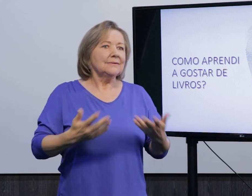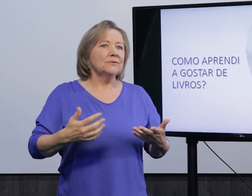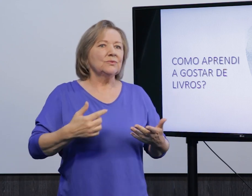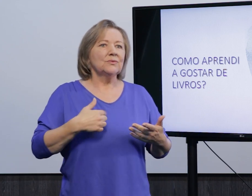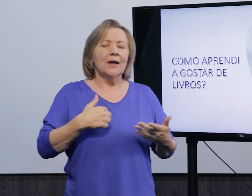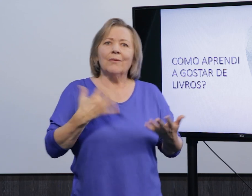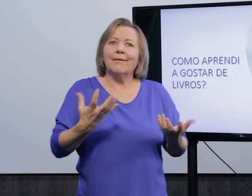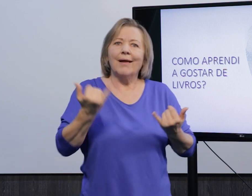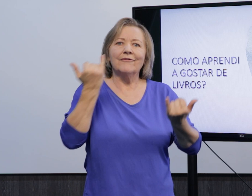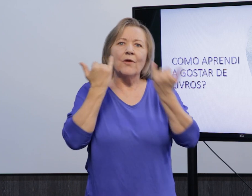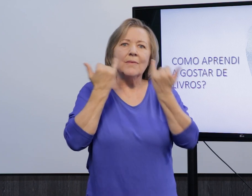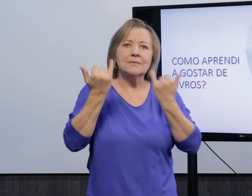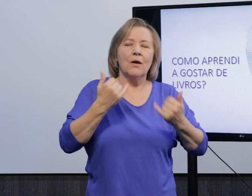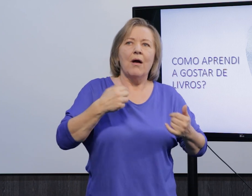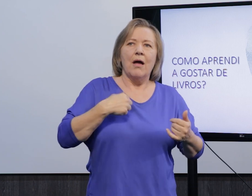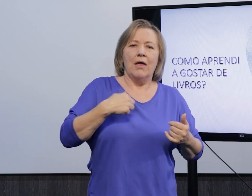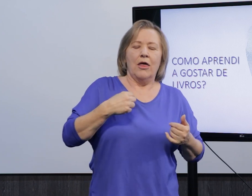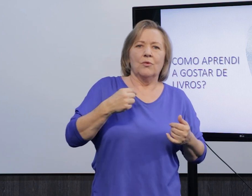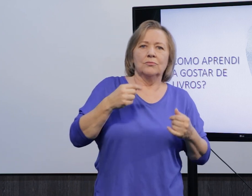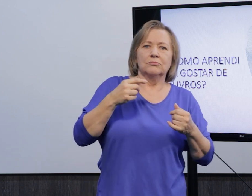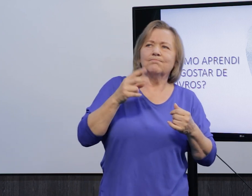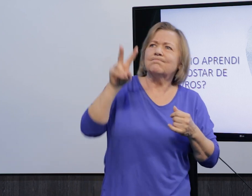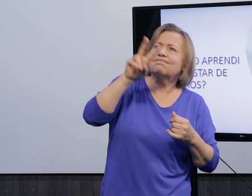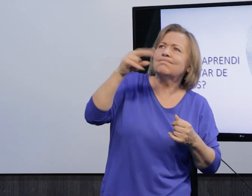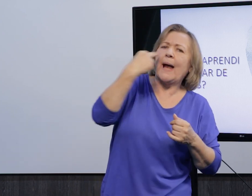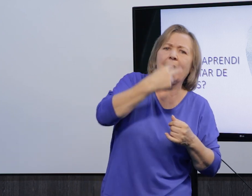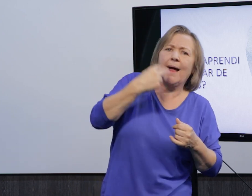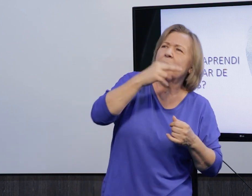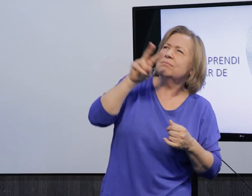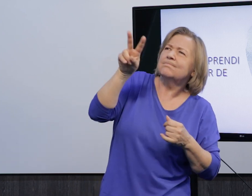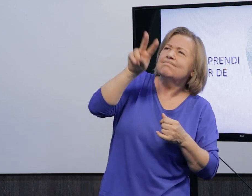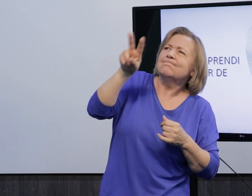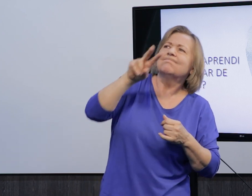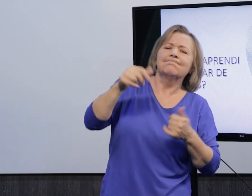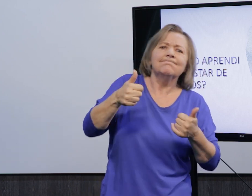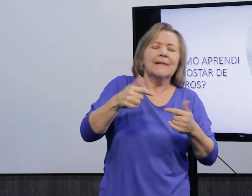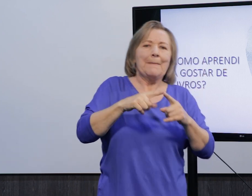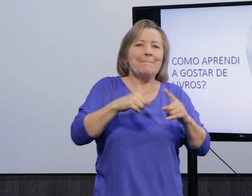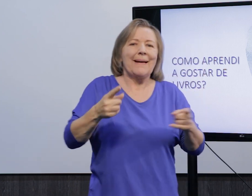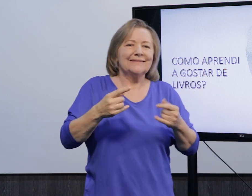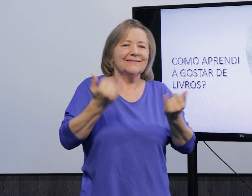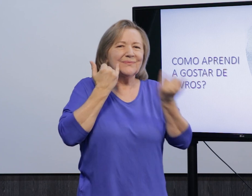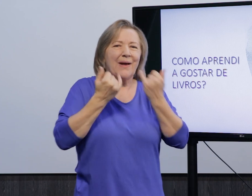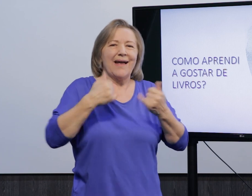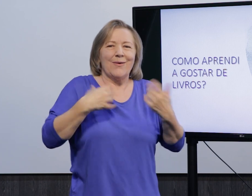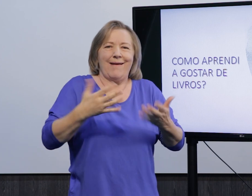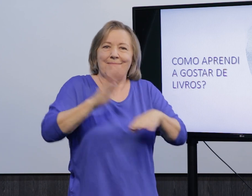né eu queria saber das informações né Eu vi as pessoas neuralizando né mas eu não tinha muitas informações eu queria